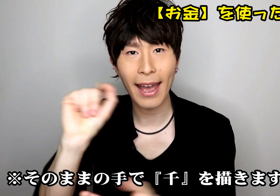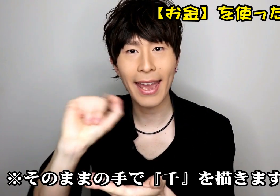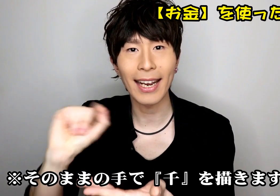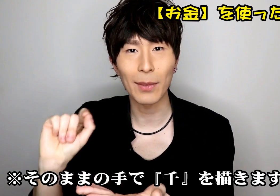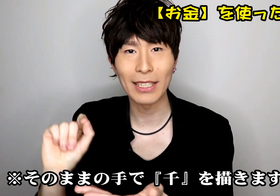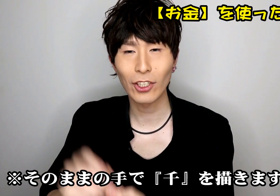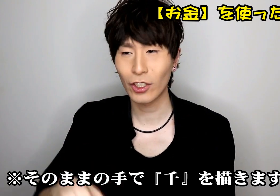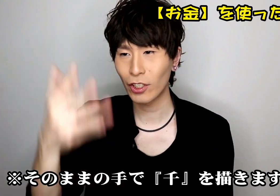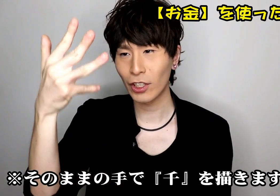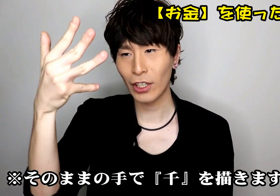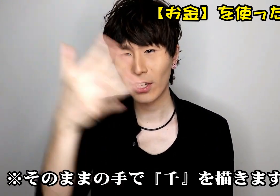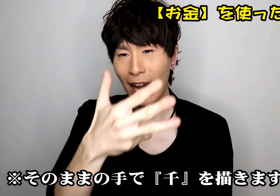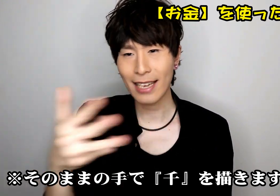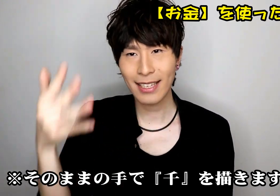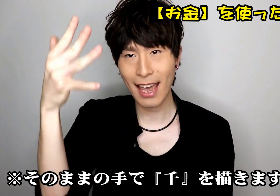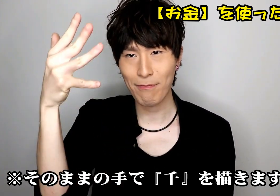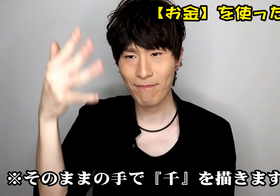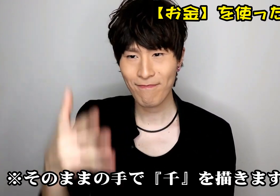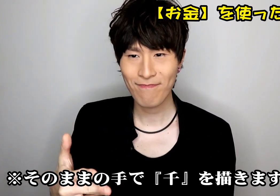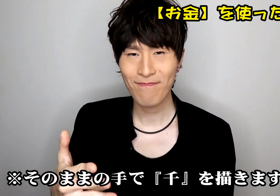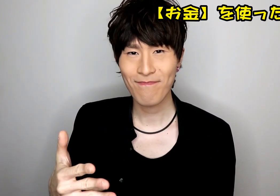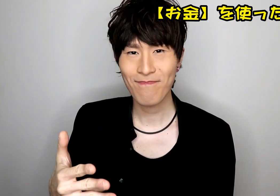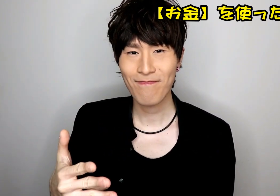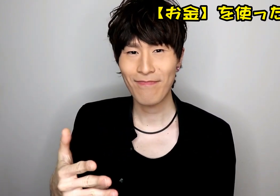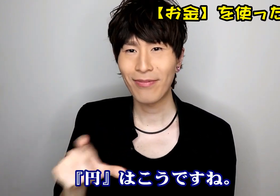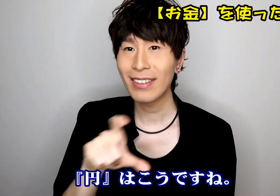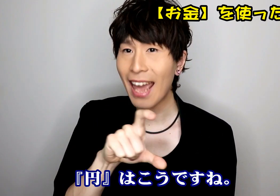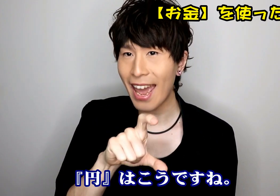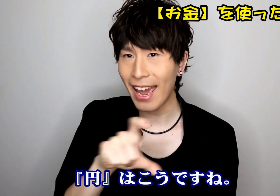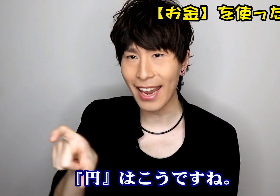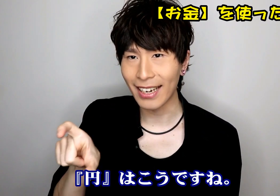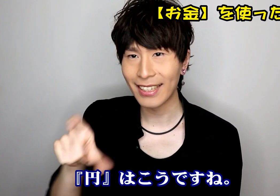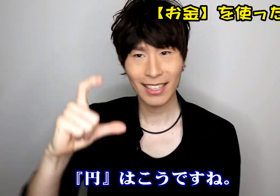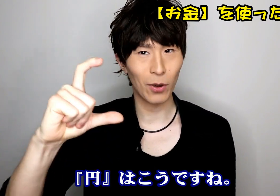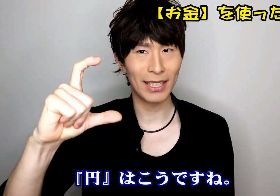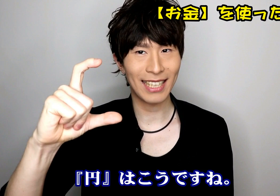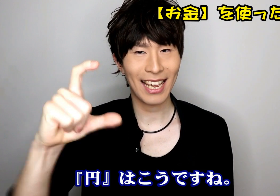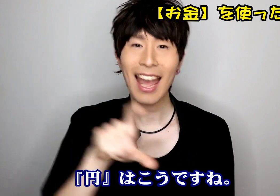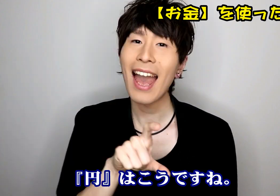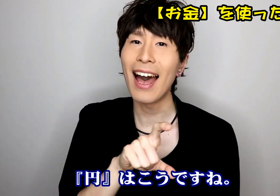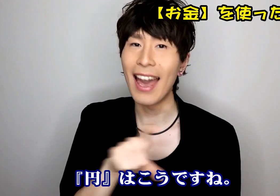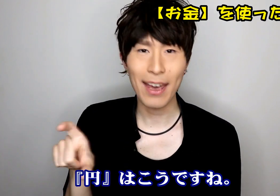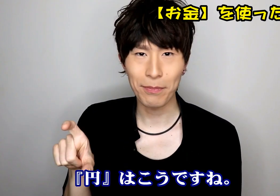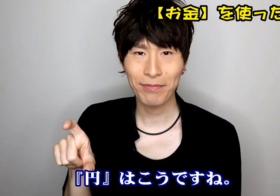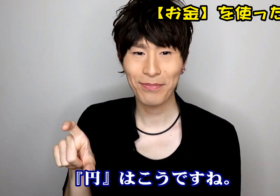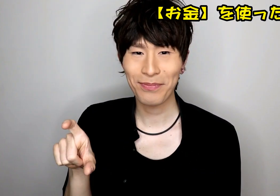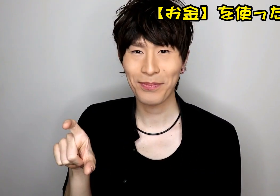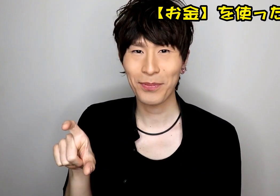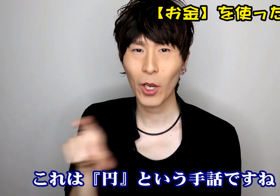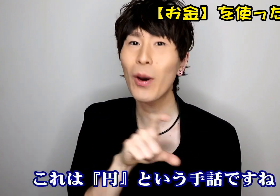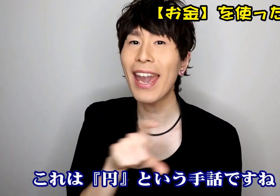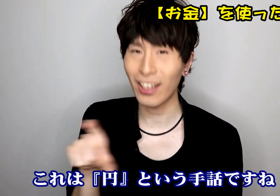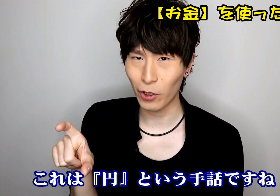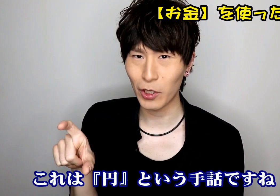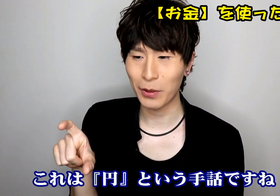描きます。8000で円、こうですね、円、これは円という手話です